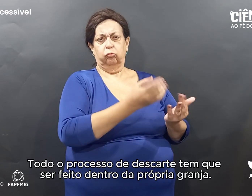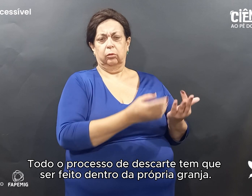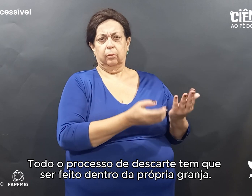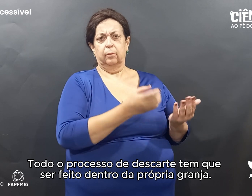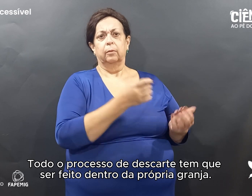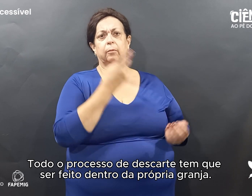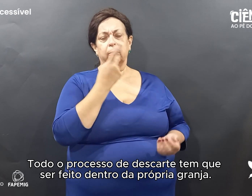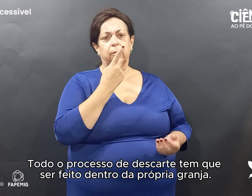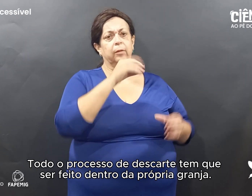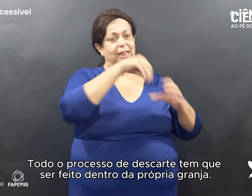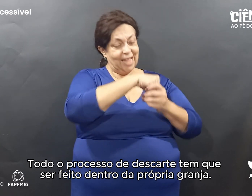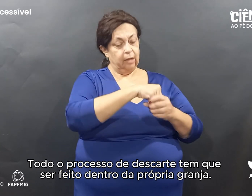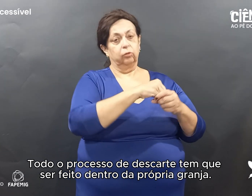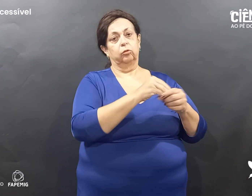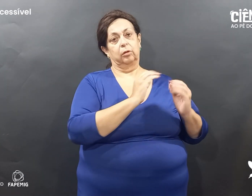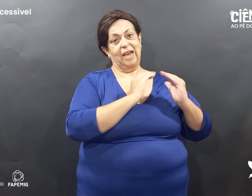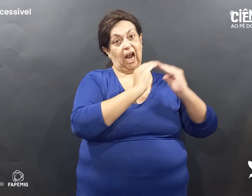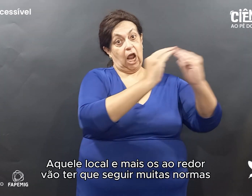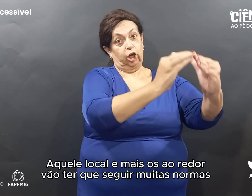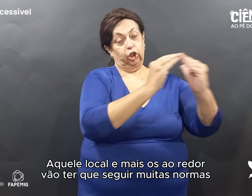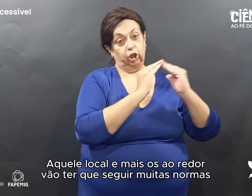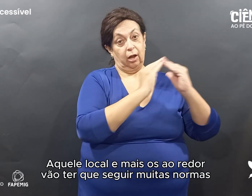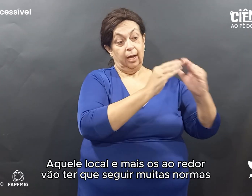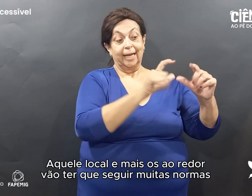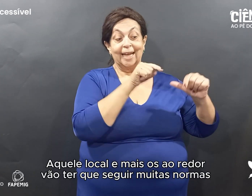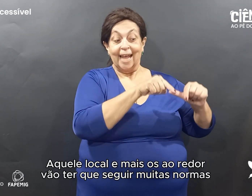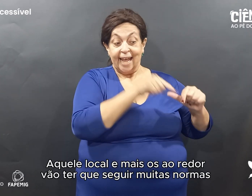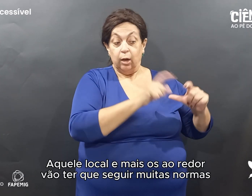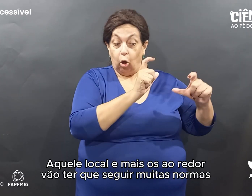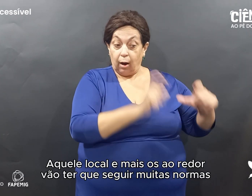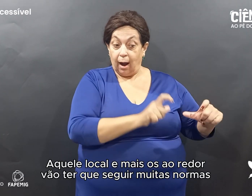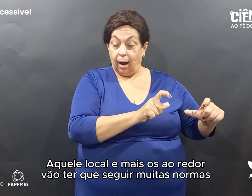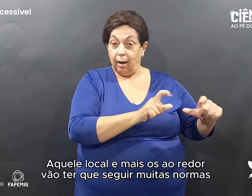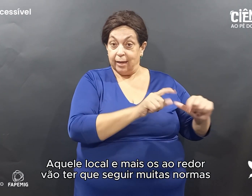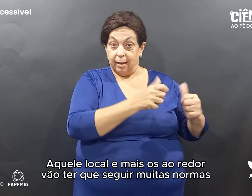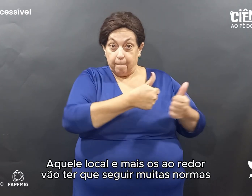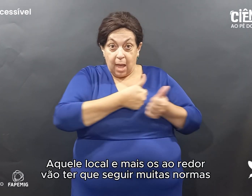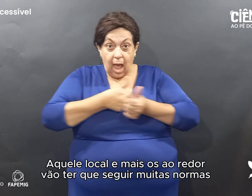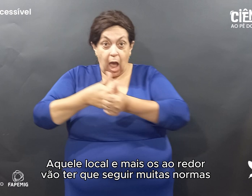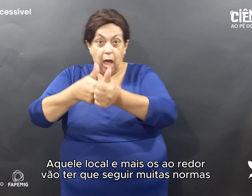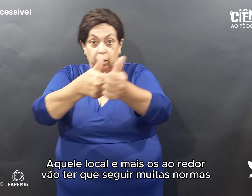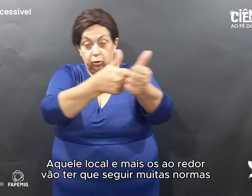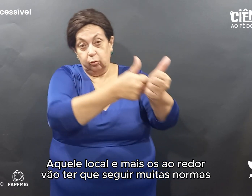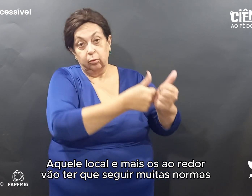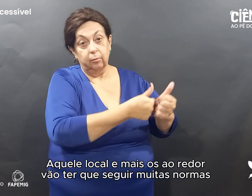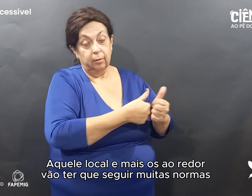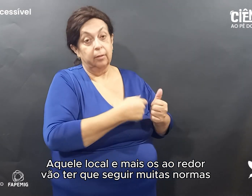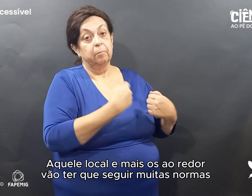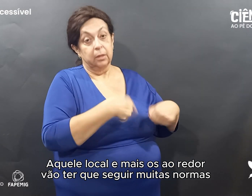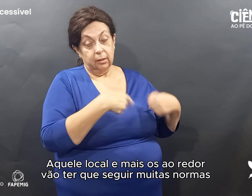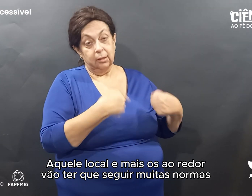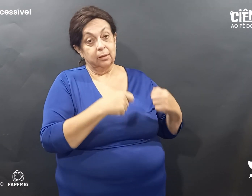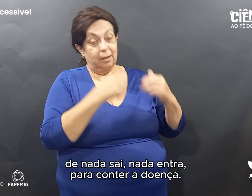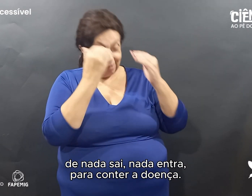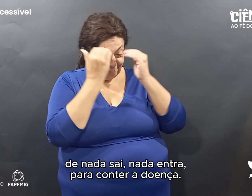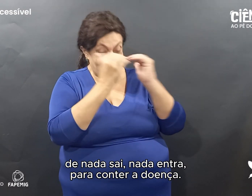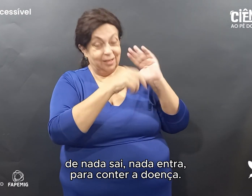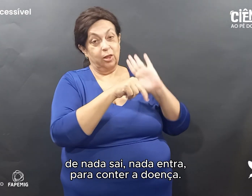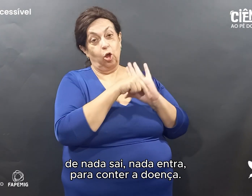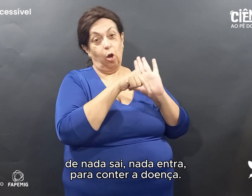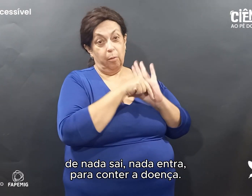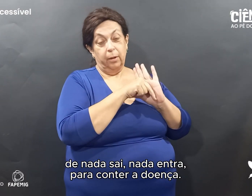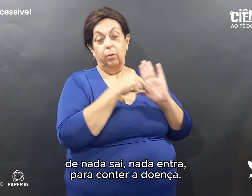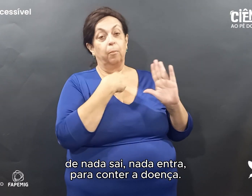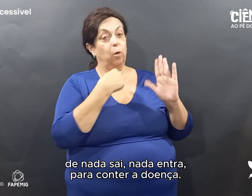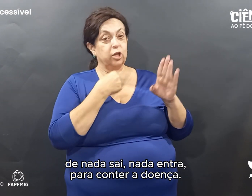descarte tem que ser feito dentro da Uhum. própria granja. Aquele local e mais os arredores, eles vão ter que seguir muitas normas de nada sai,